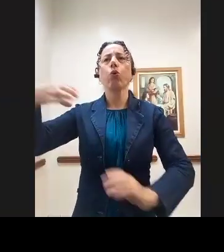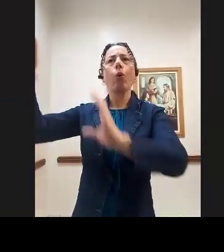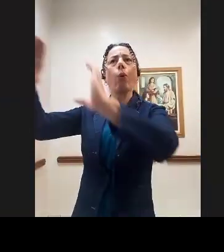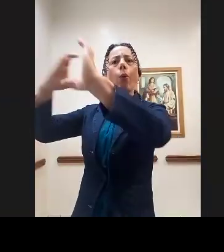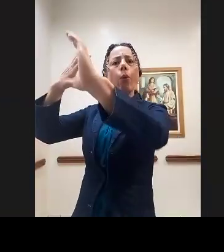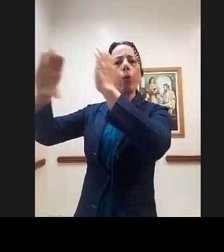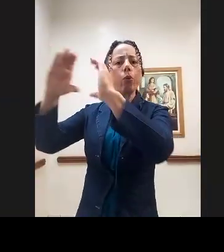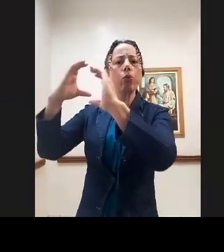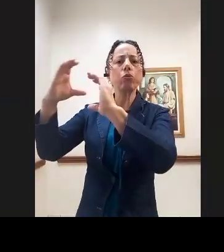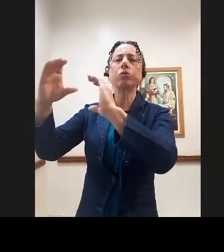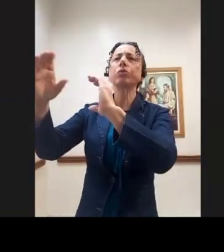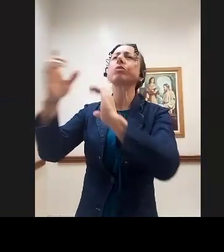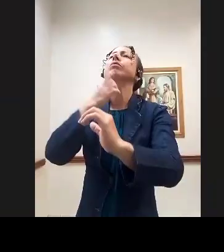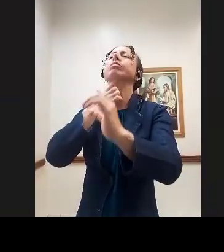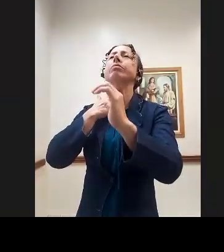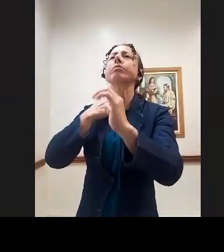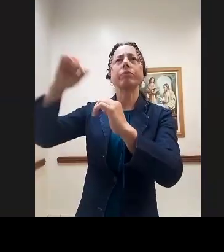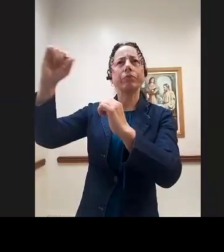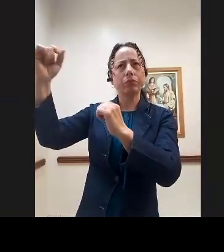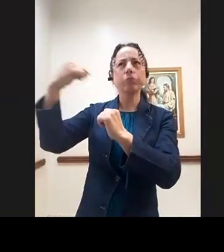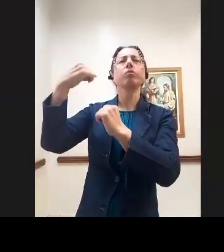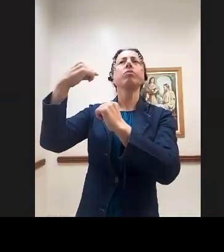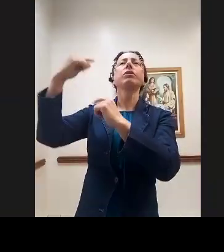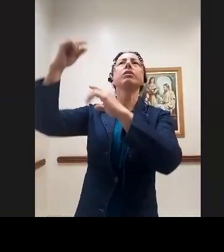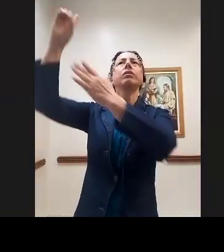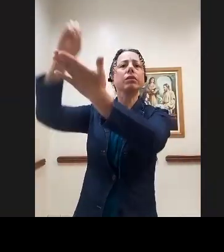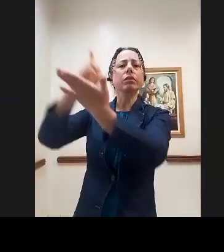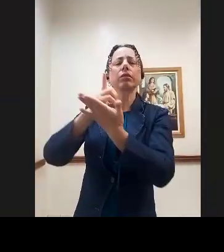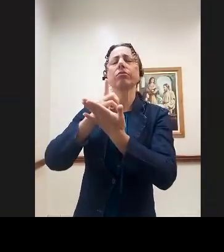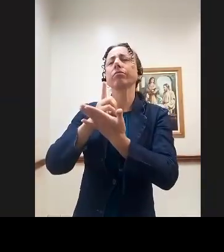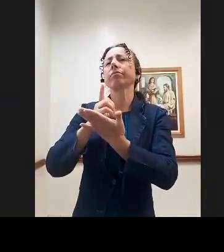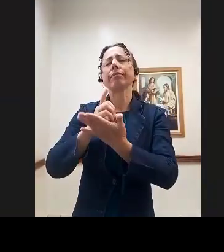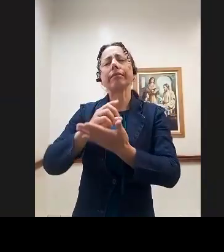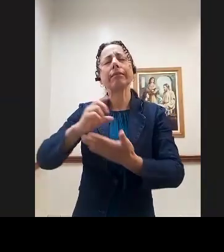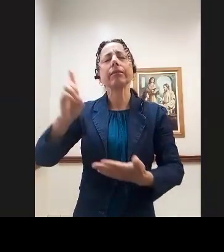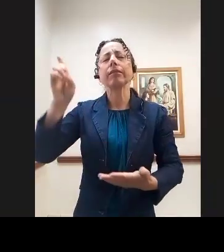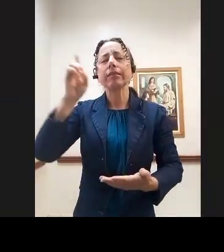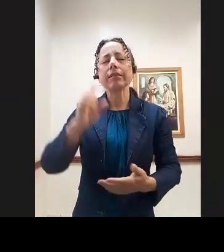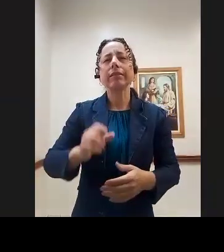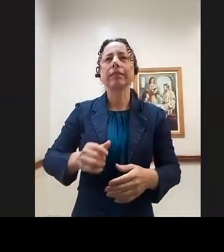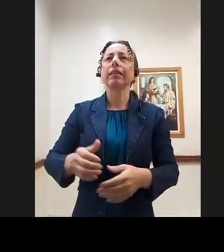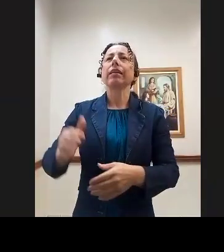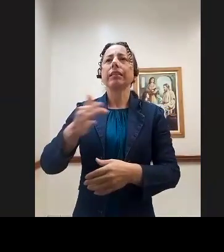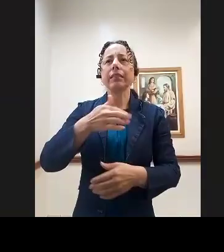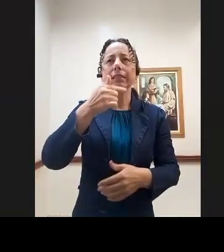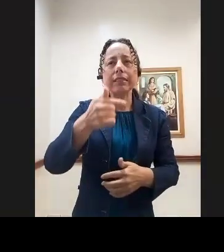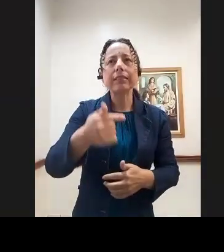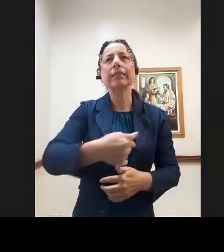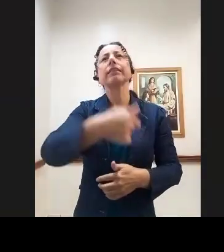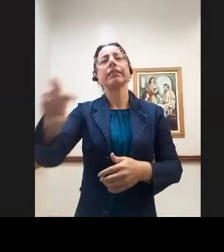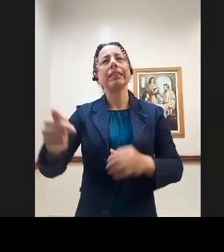Sei que aprender sobre Jesus Cristo a cada semana, de uma forma consciente, uma